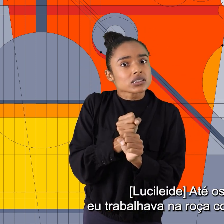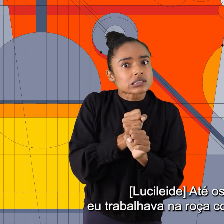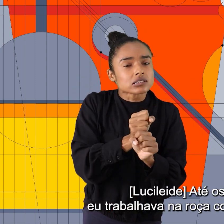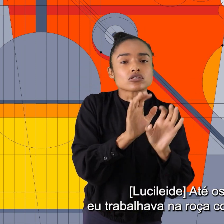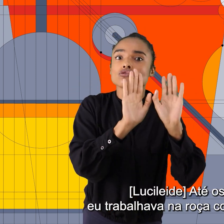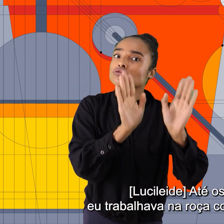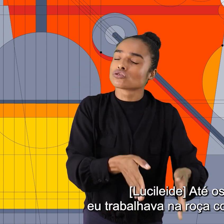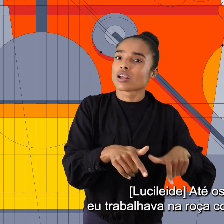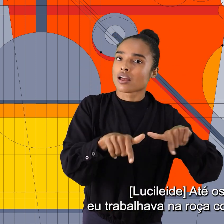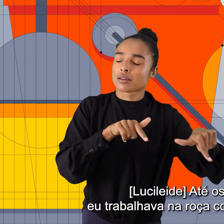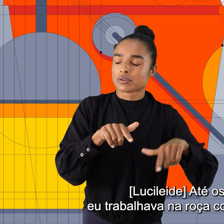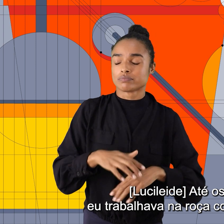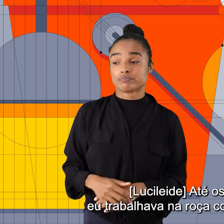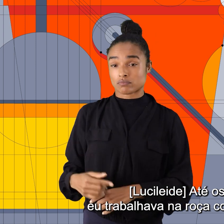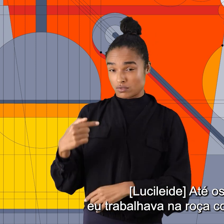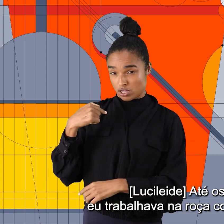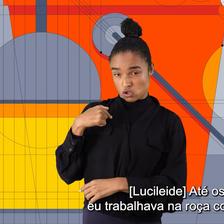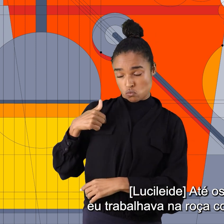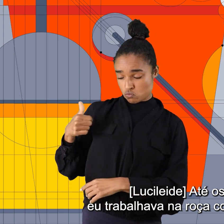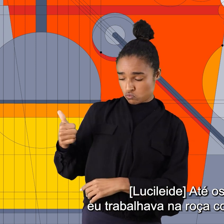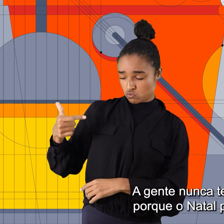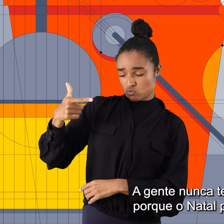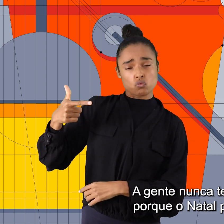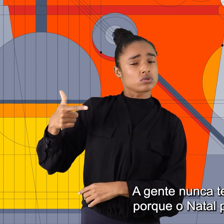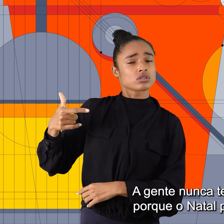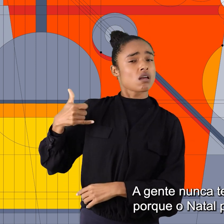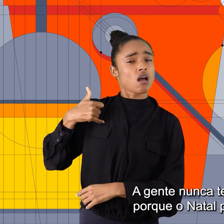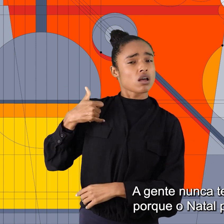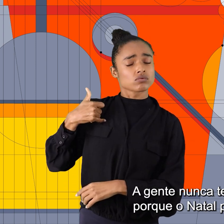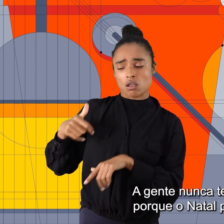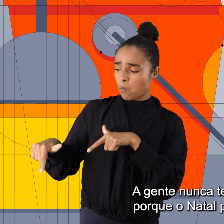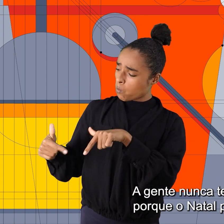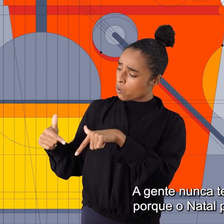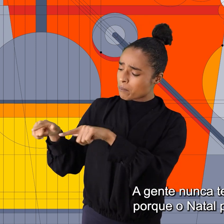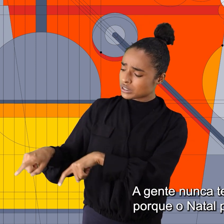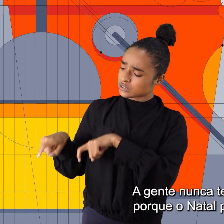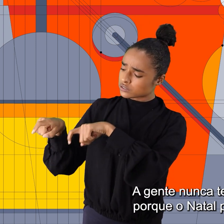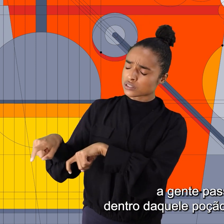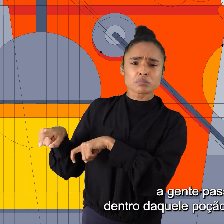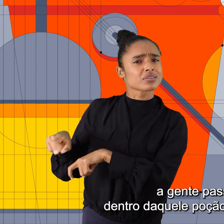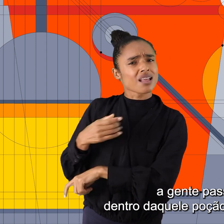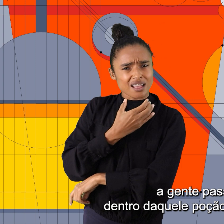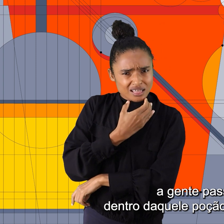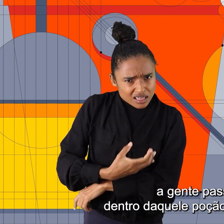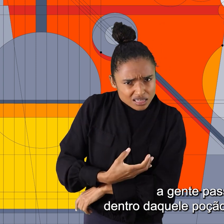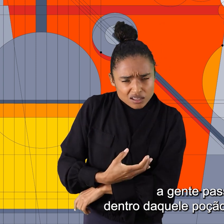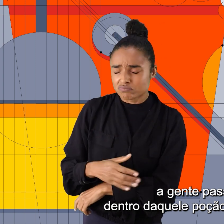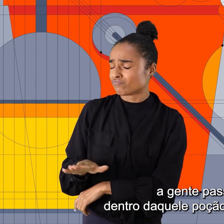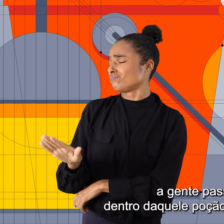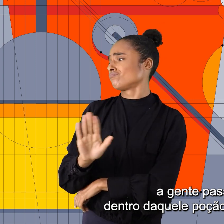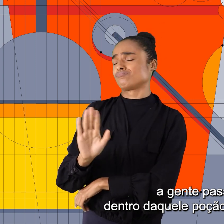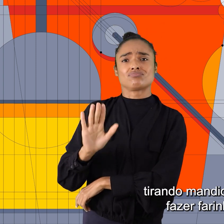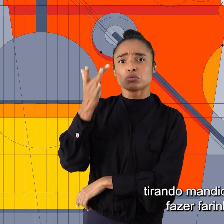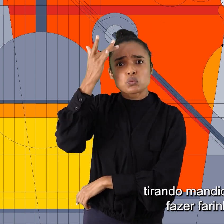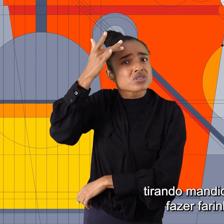Até os 12 anos eu trabalhava na roça com meus pais. A gente nunca teve Natal, porque o Natal pra gente a gente passava dentro daquele porção